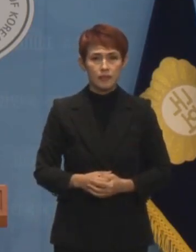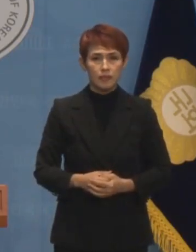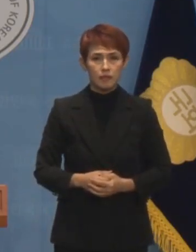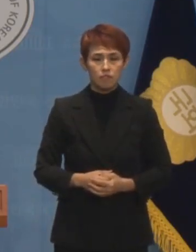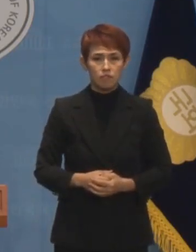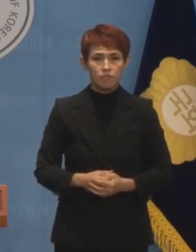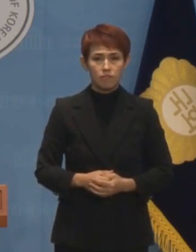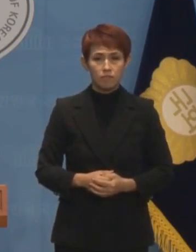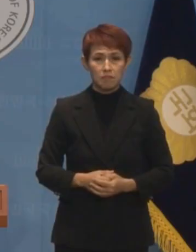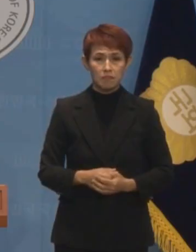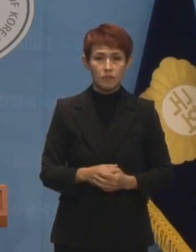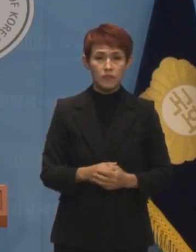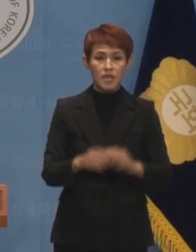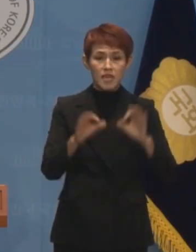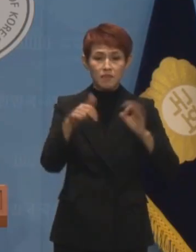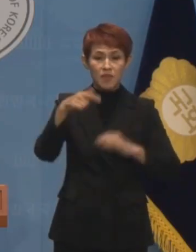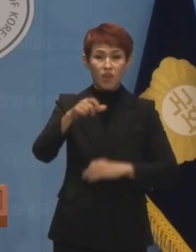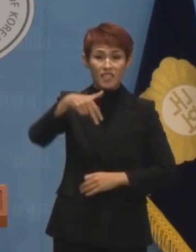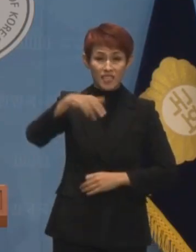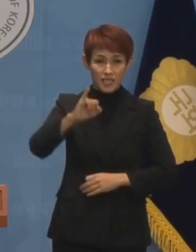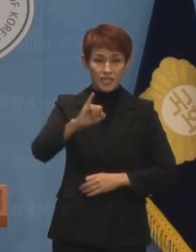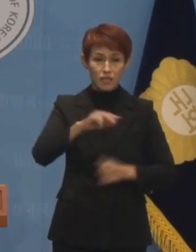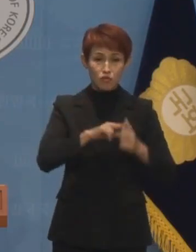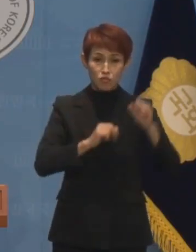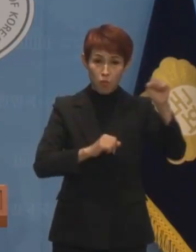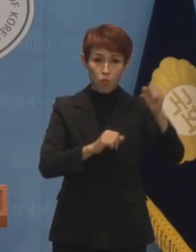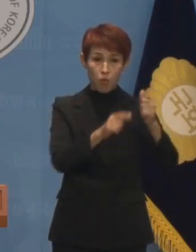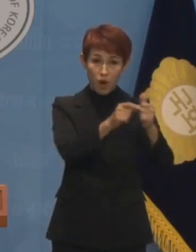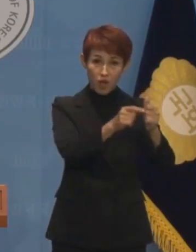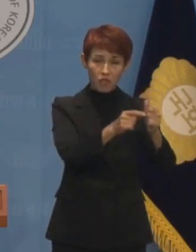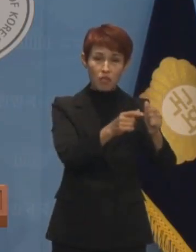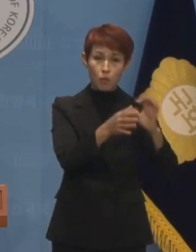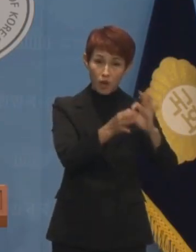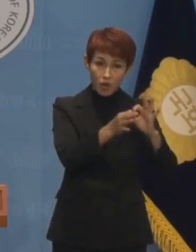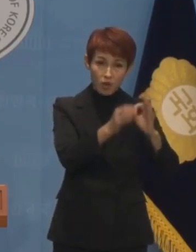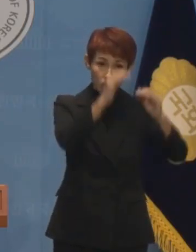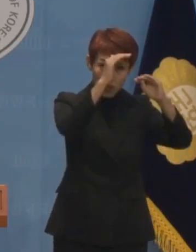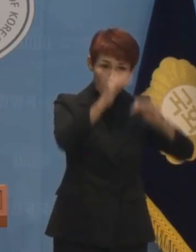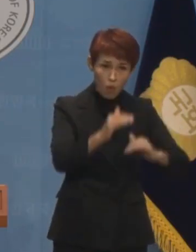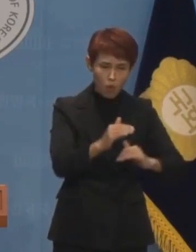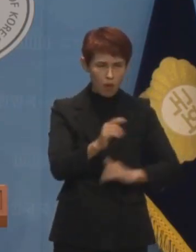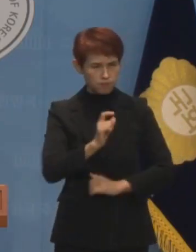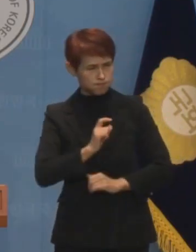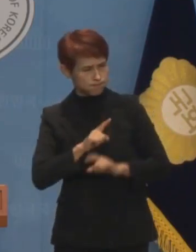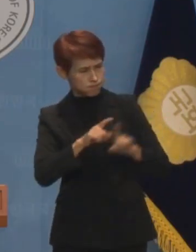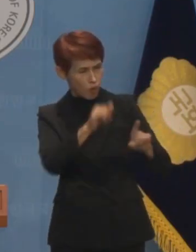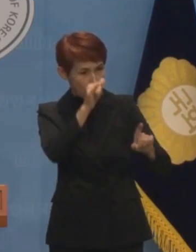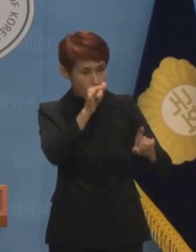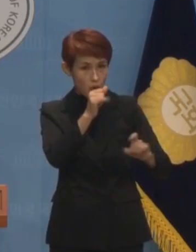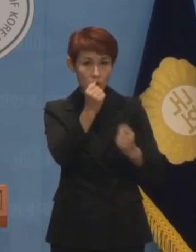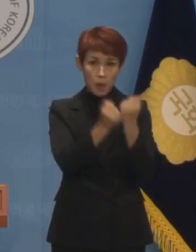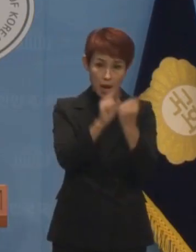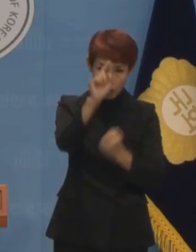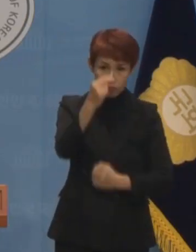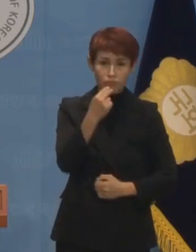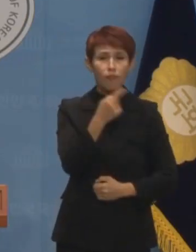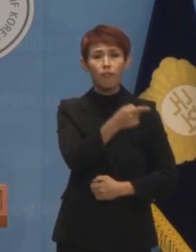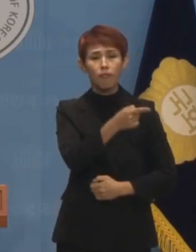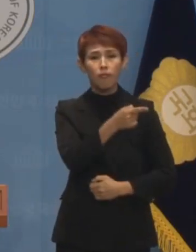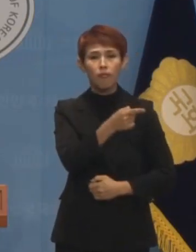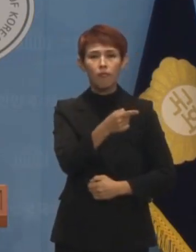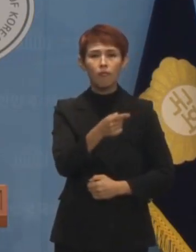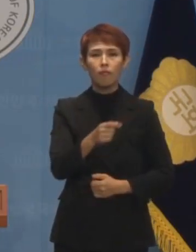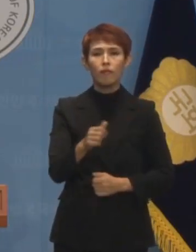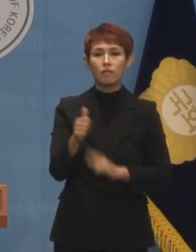자신들이 전략 공천한 김경지 후보와 관련된 의혹에 대해 단 한마디도 해명하지 못하는 민주당입니다.